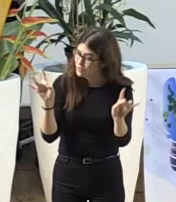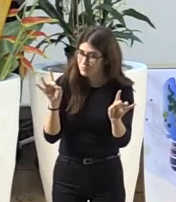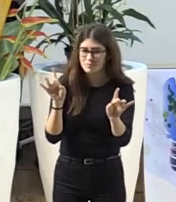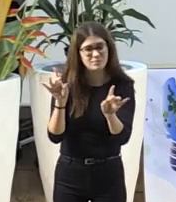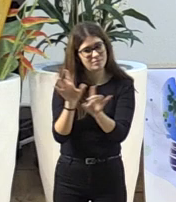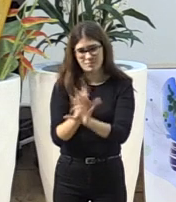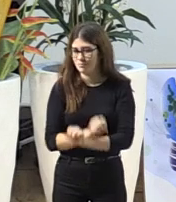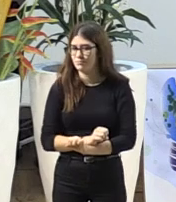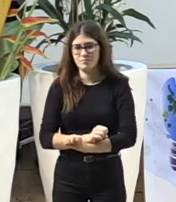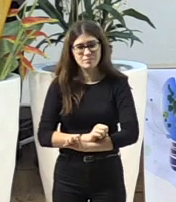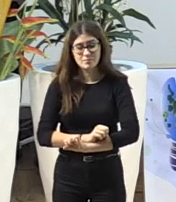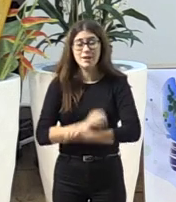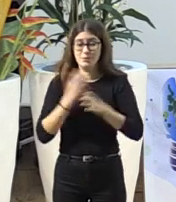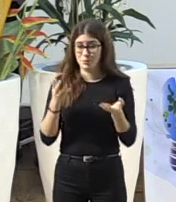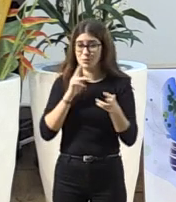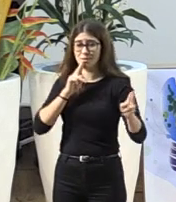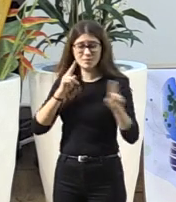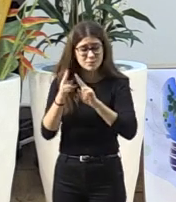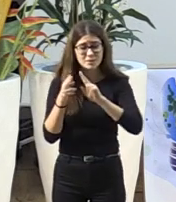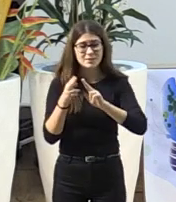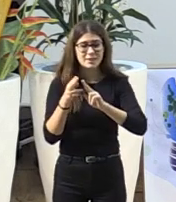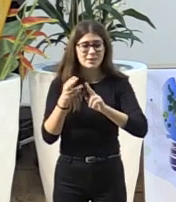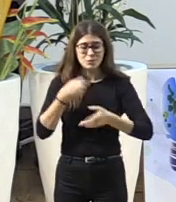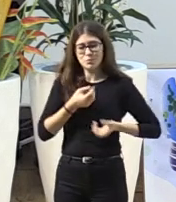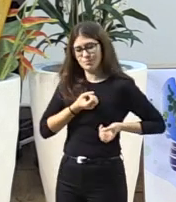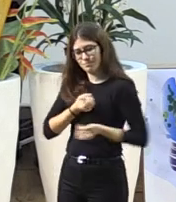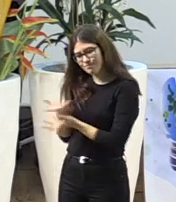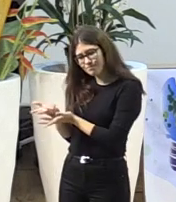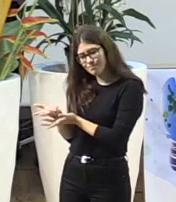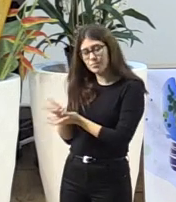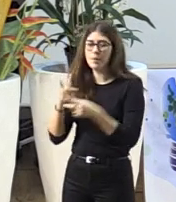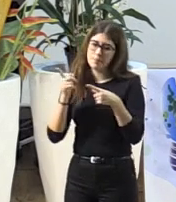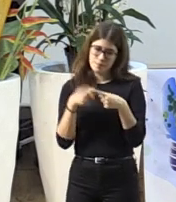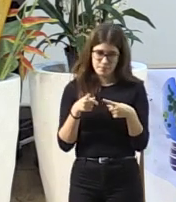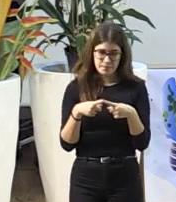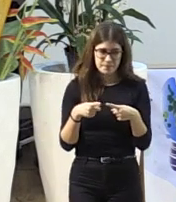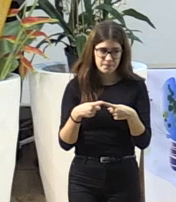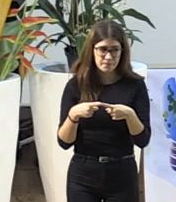Entonces, para responder a tu pregunta, permítame decirte primero,